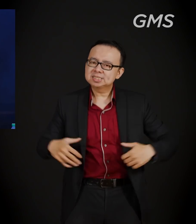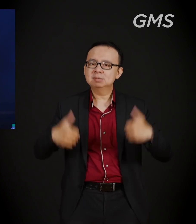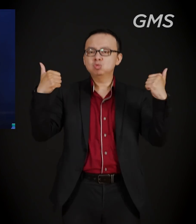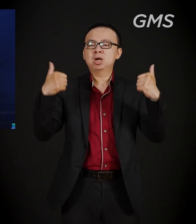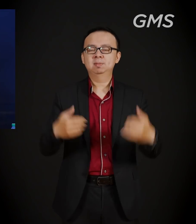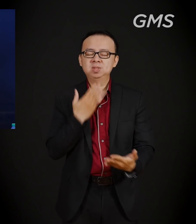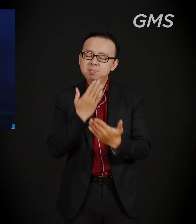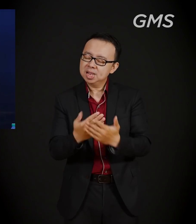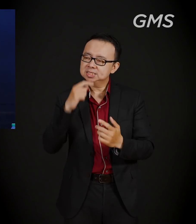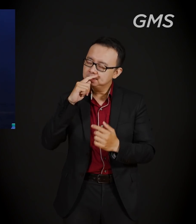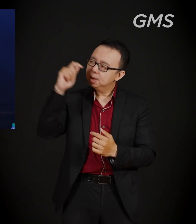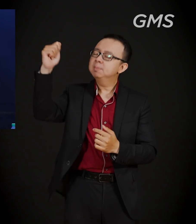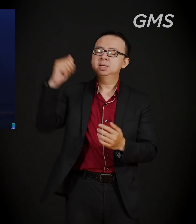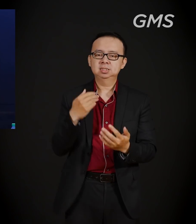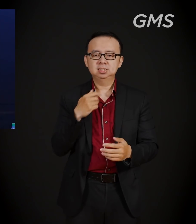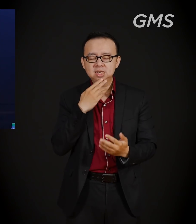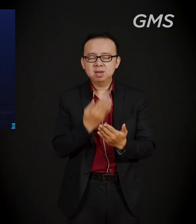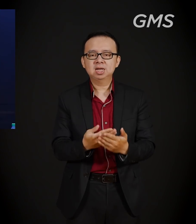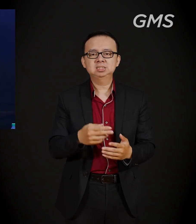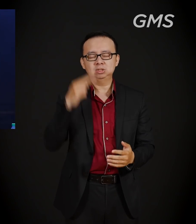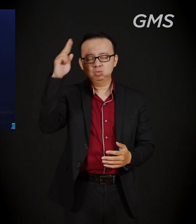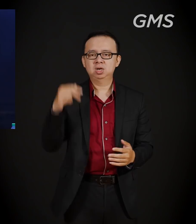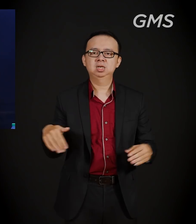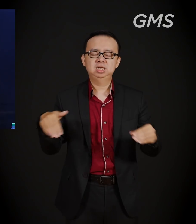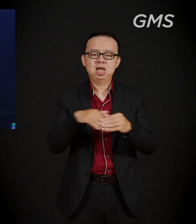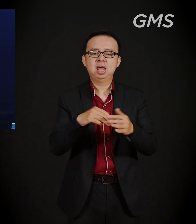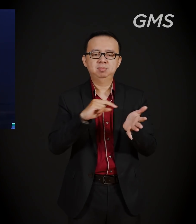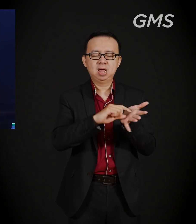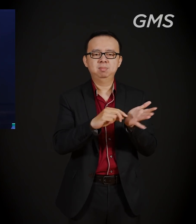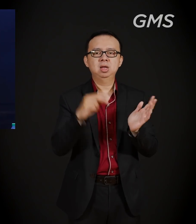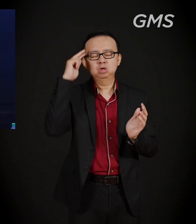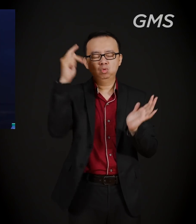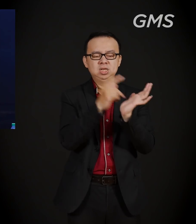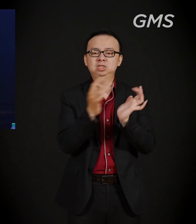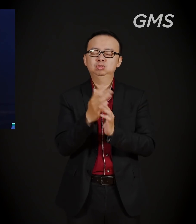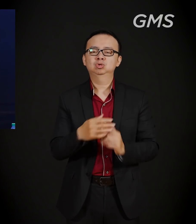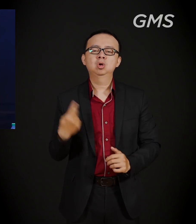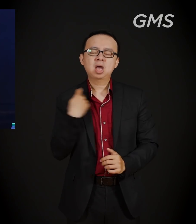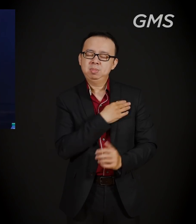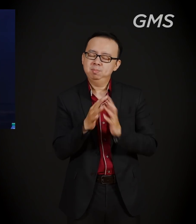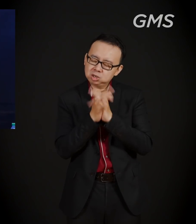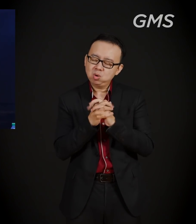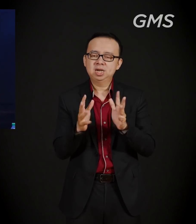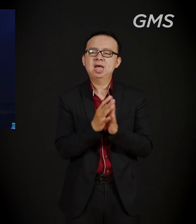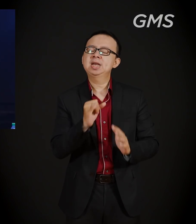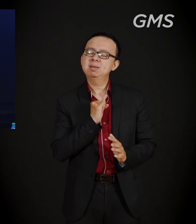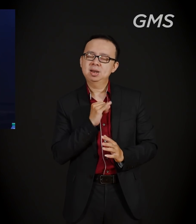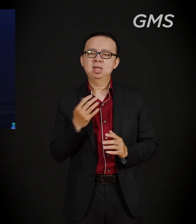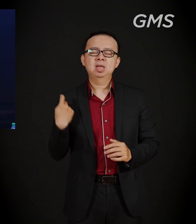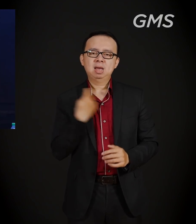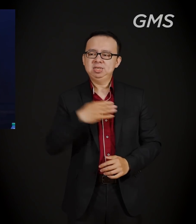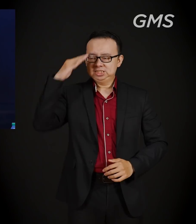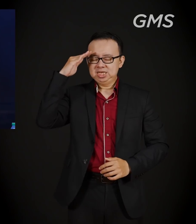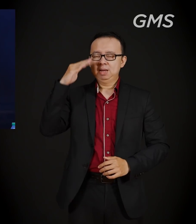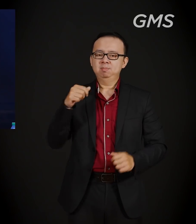Bapa. Terima kasih Bapa. Di dalam nama Yesus kami berdoa dan kami imani. Kami siap menjadi